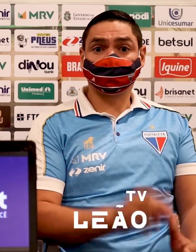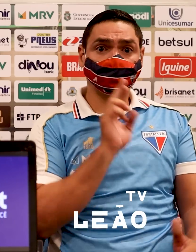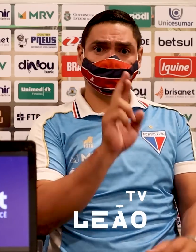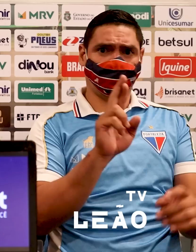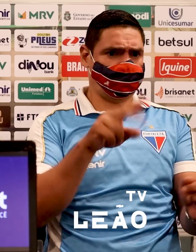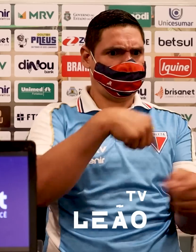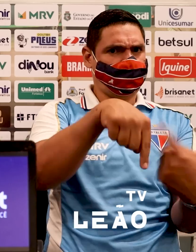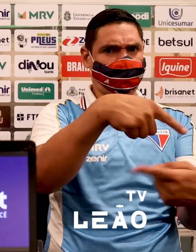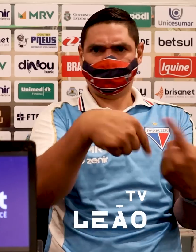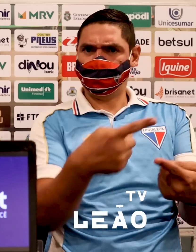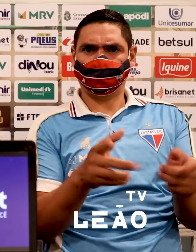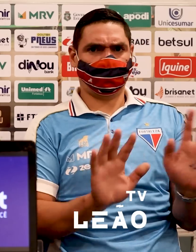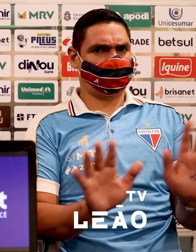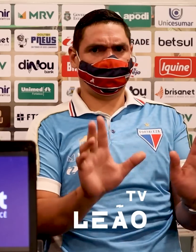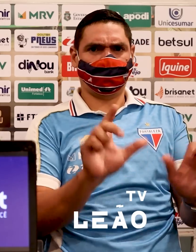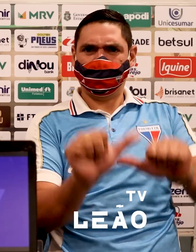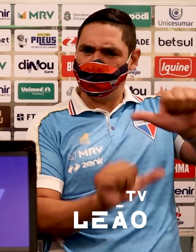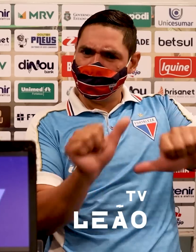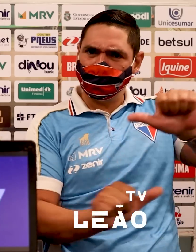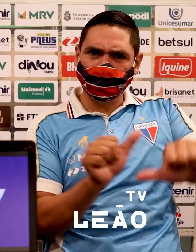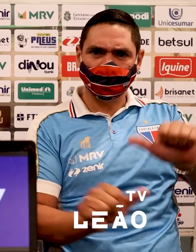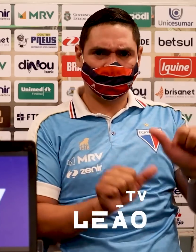opção seria seguir trabalhando.